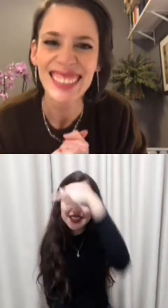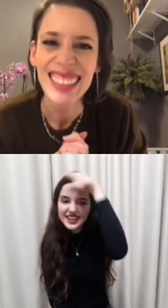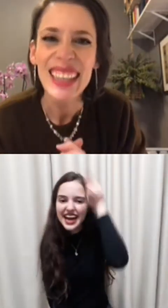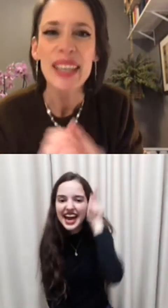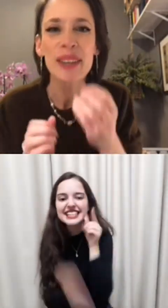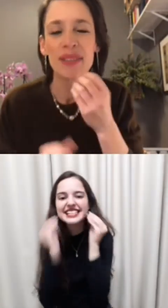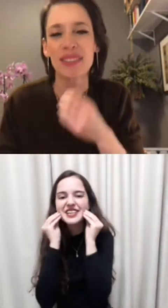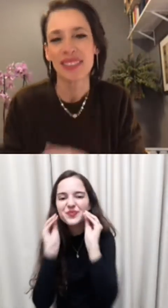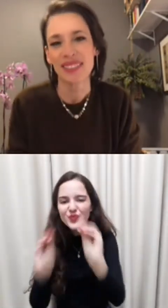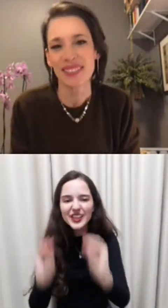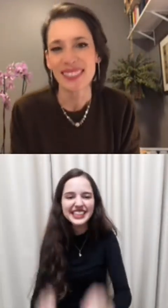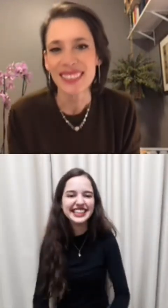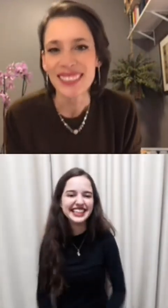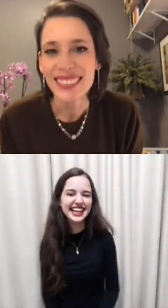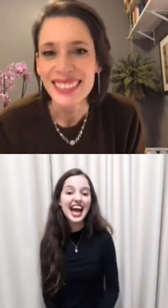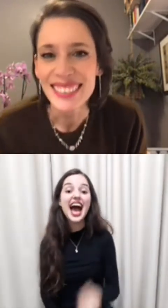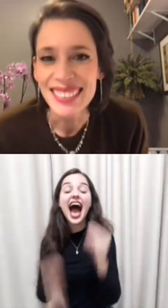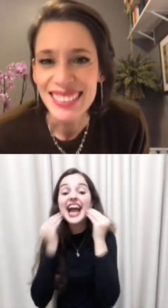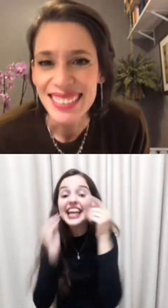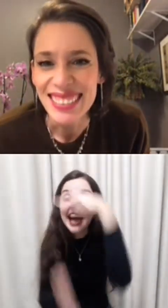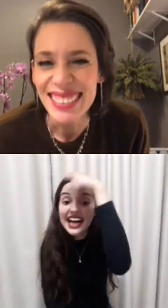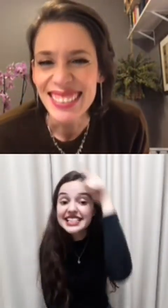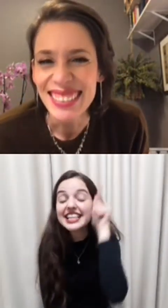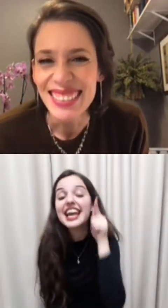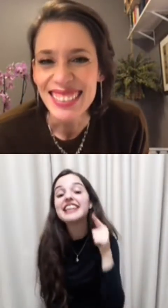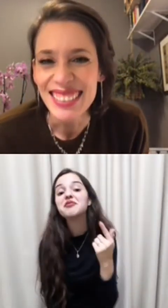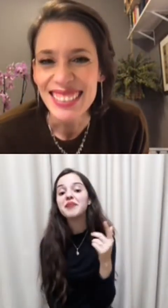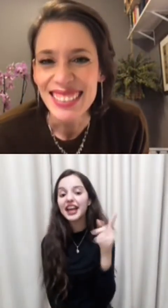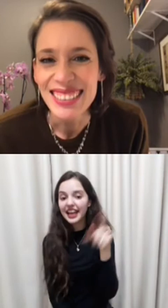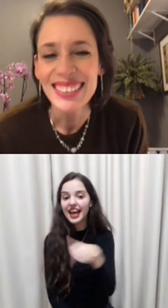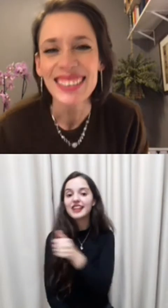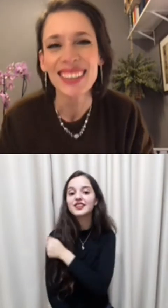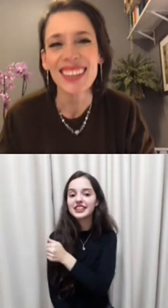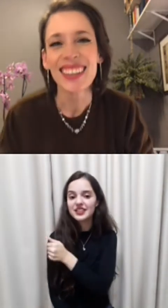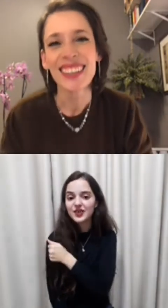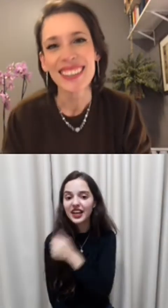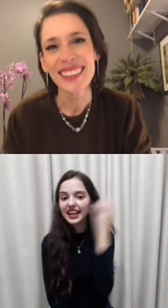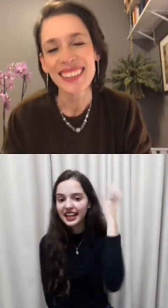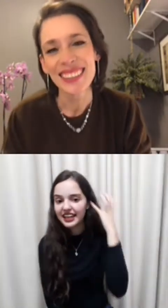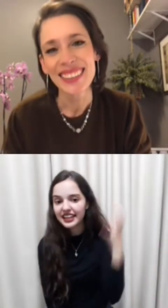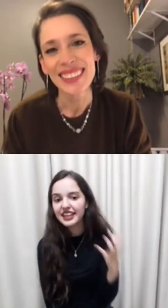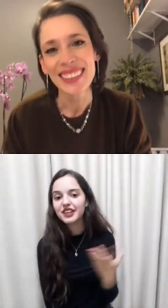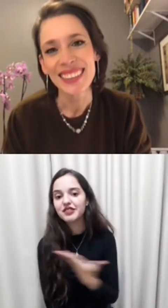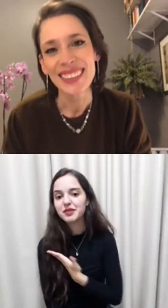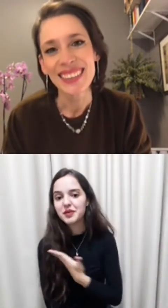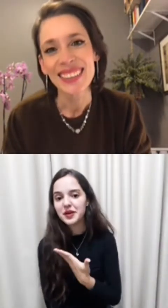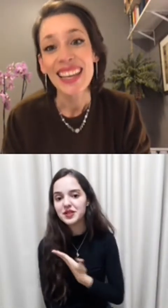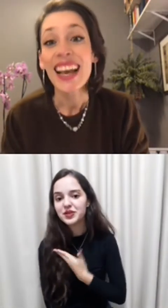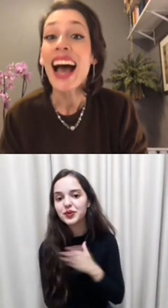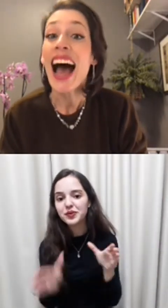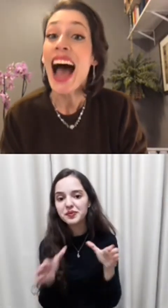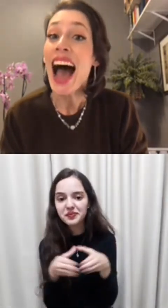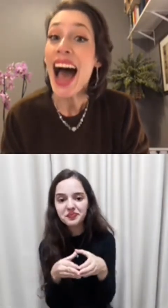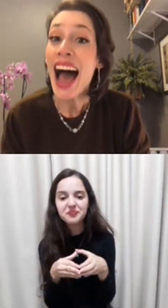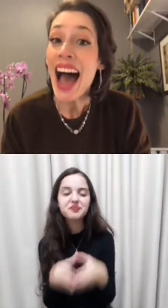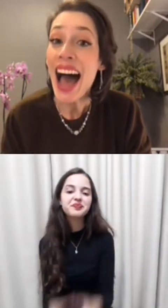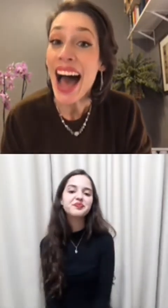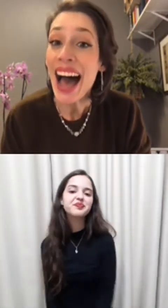Beijo, Grazi. A Grazi também é aluna da Sueli. Foi minha amiga de